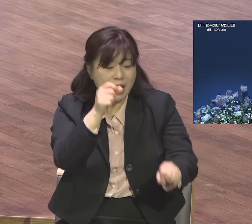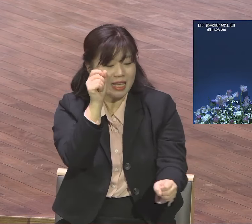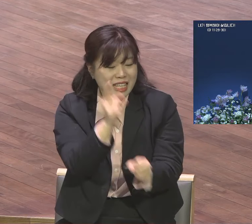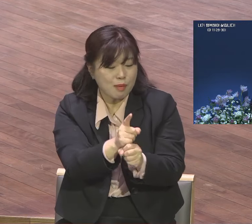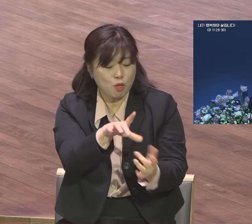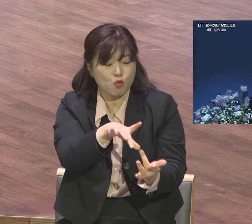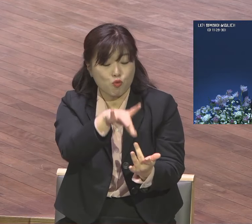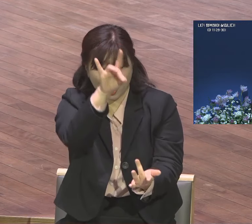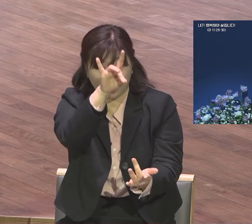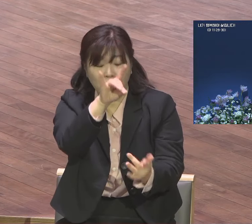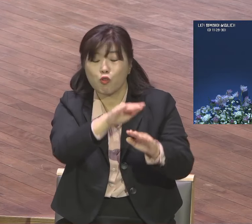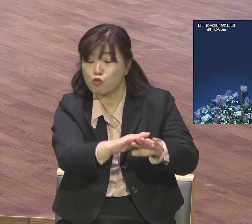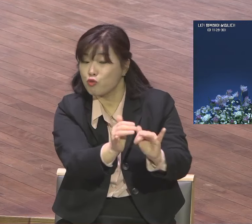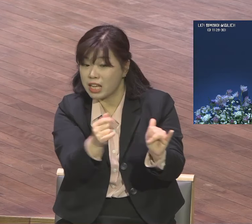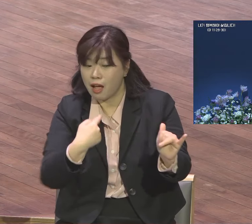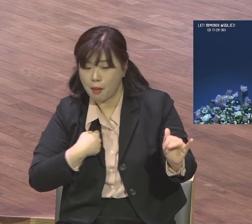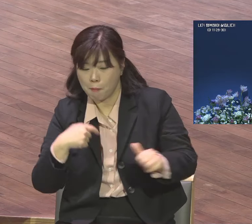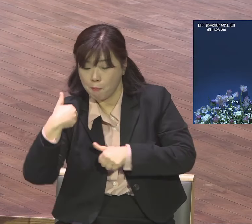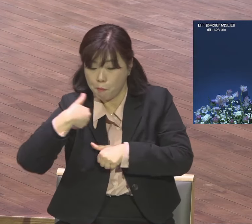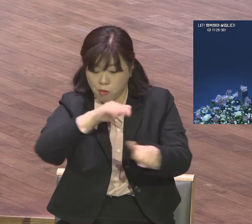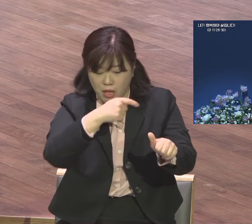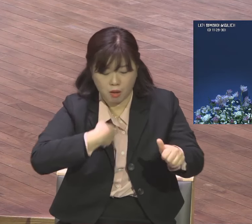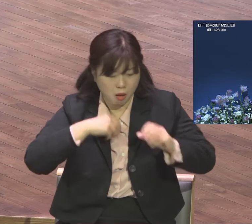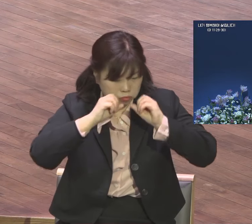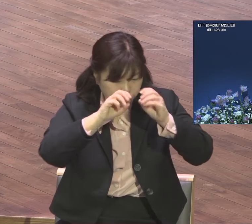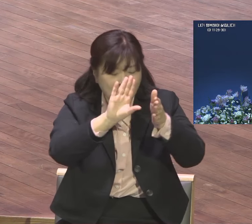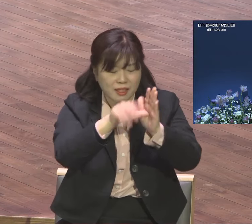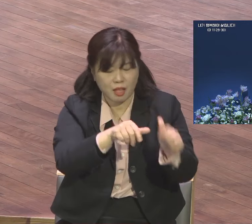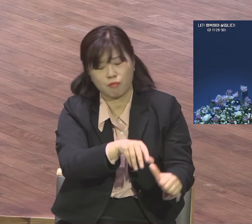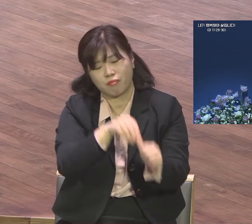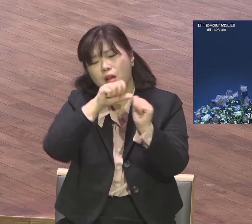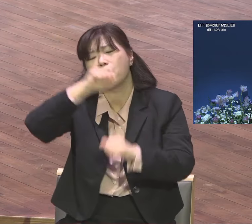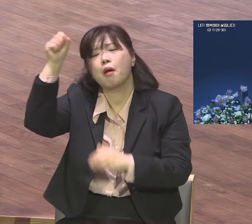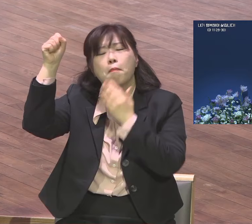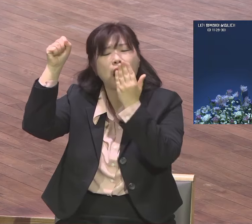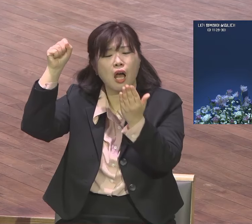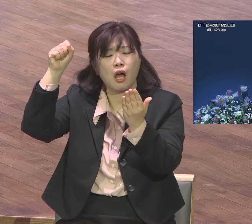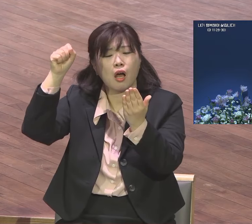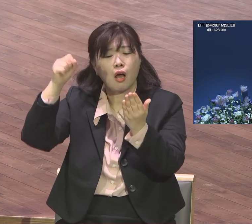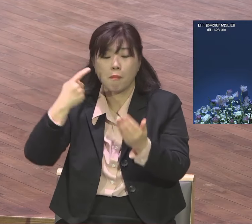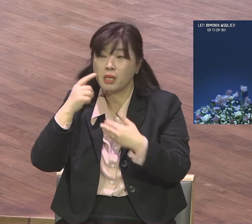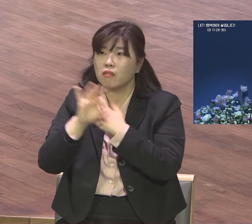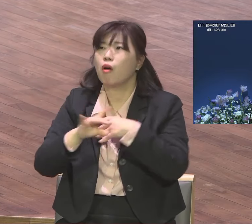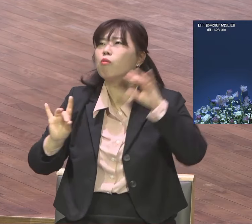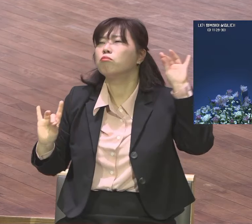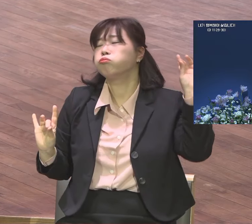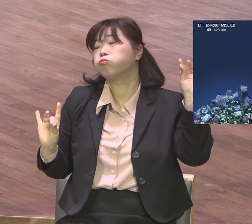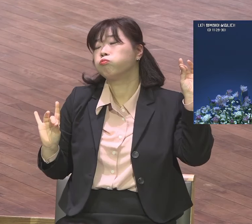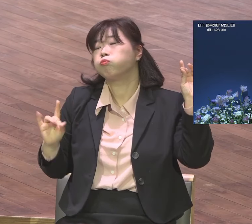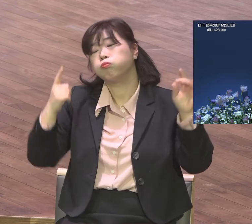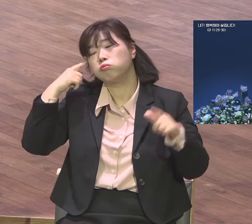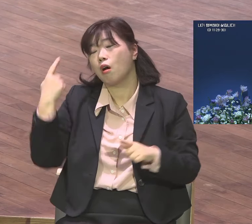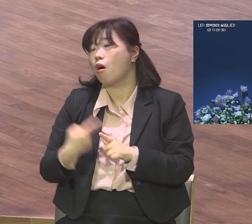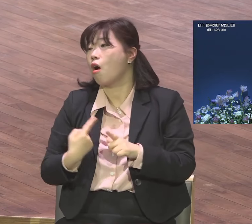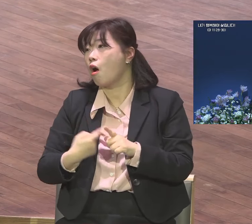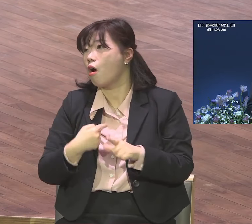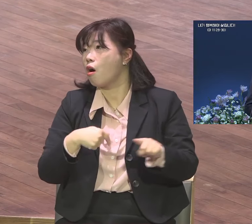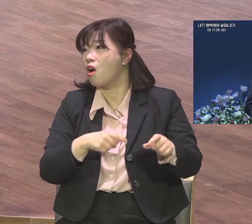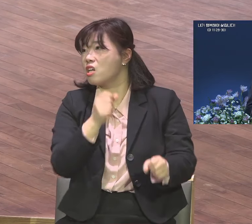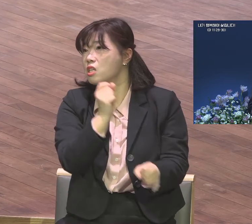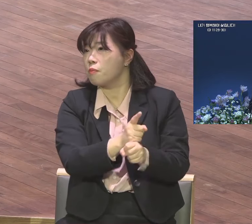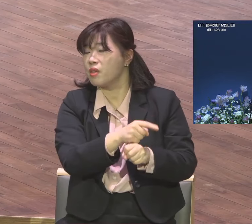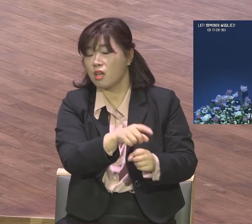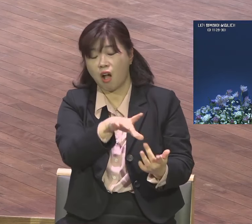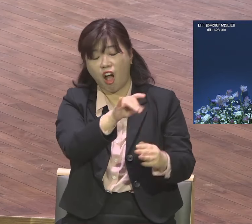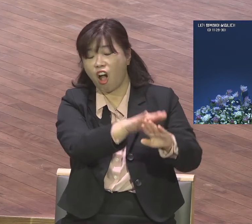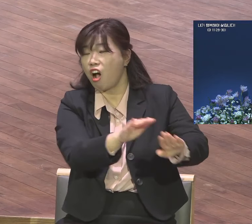특히 하나님께서 부어주시는 축복은 전도와 선교를 통해 흘러오게 되어 있습니다. 전도와 선교를 위한